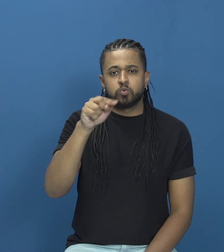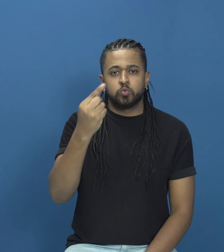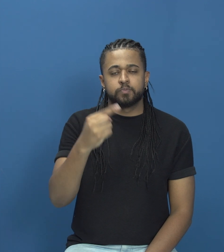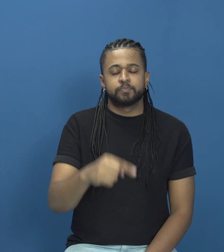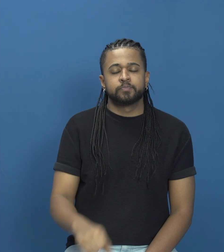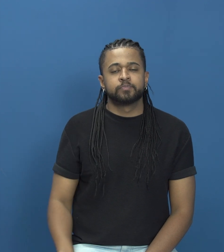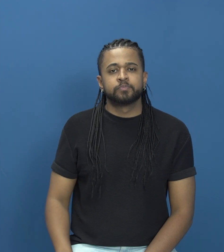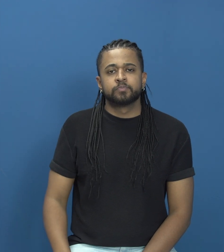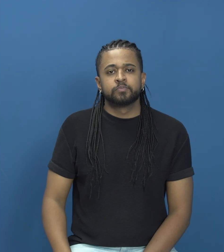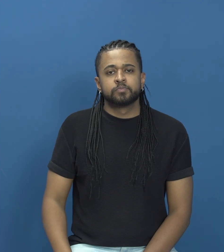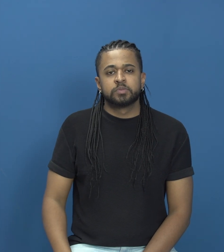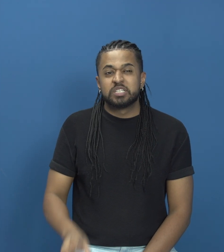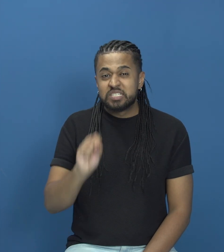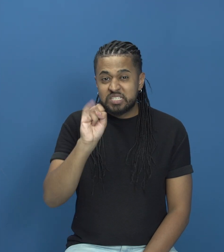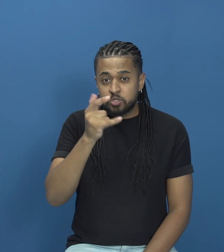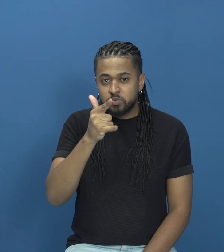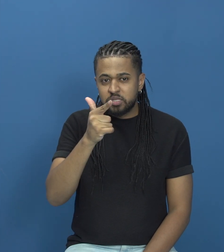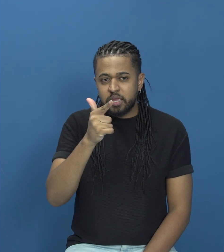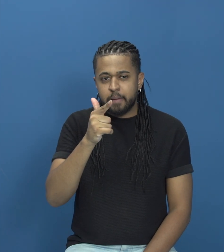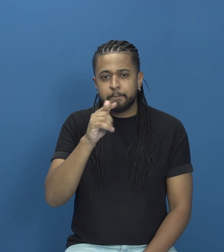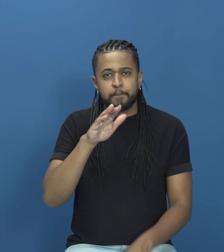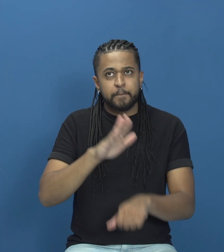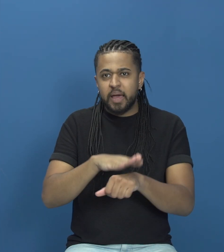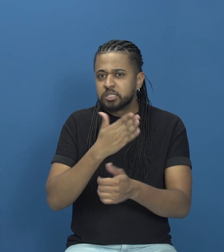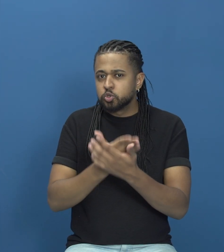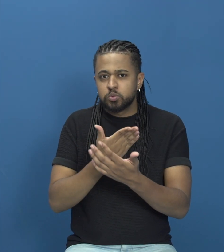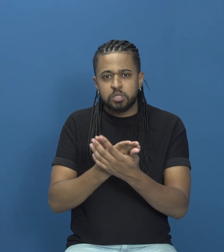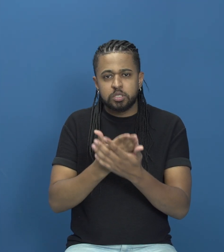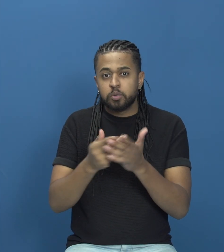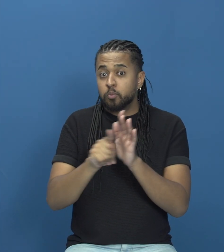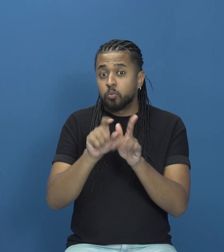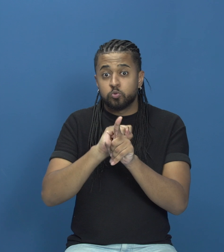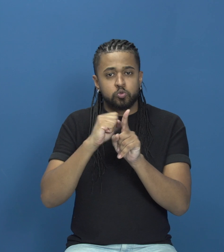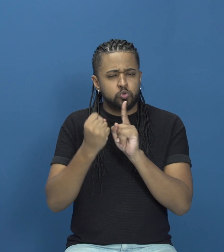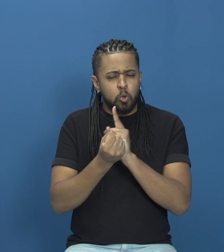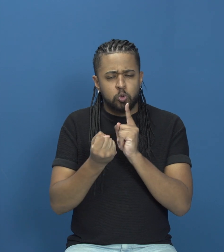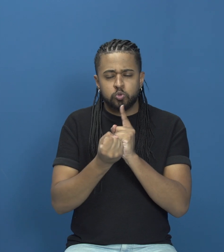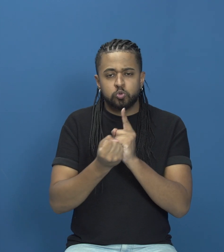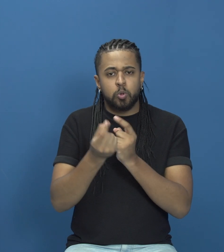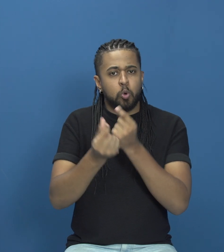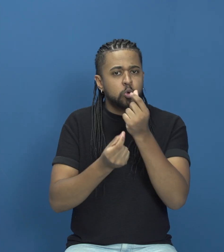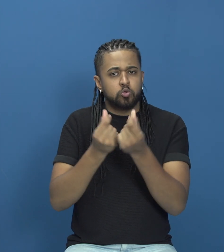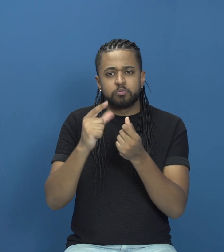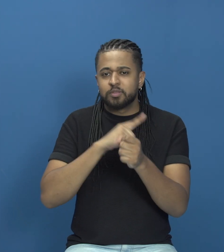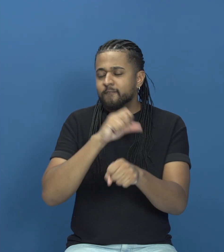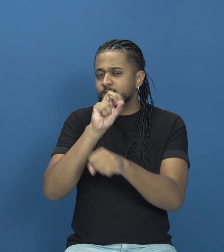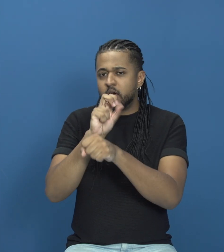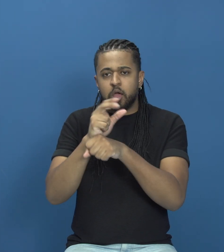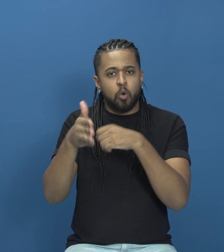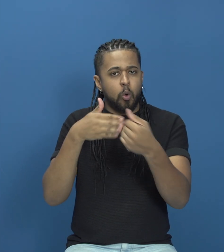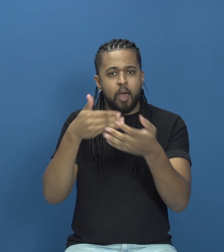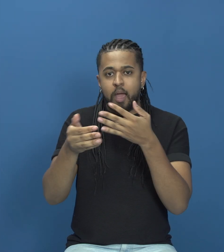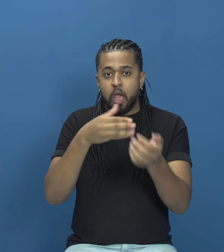5.5.1. Caso não haja mais estudantes com perfil socioeconômico para ocupar qualquer uma das